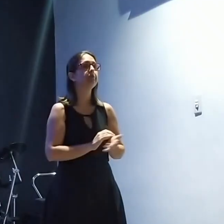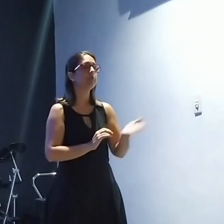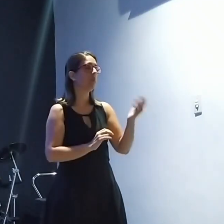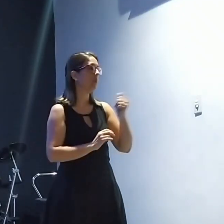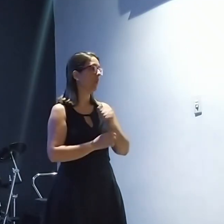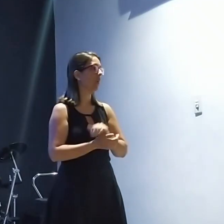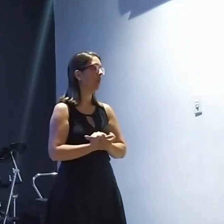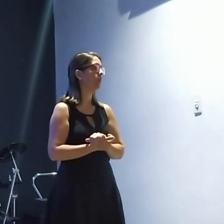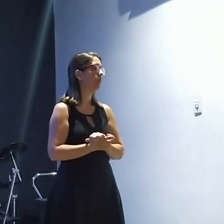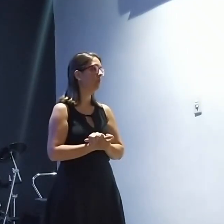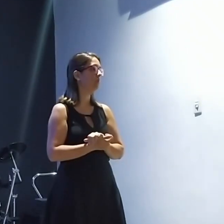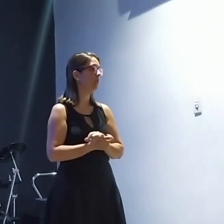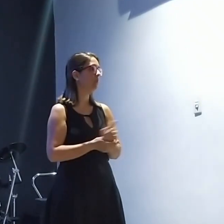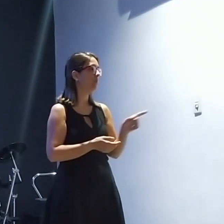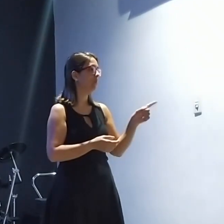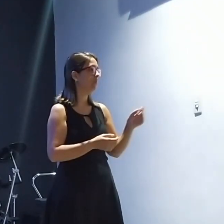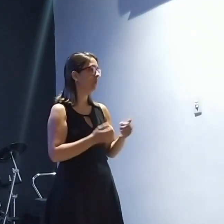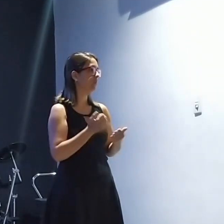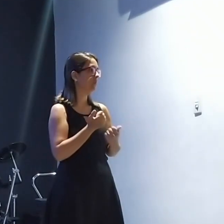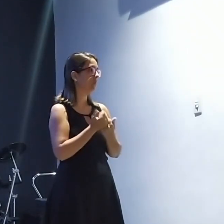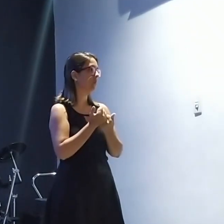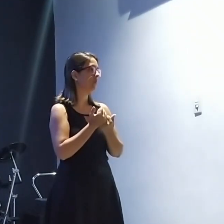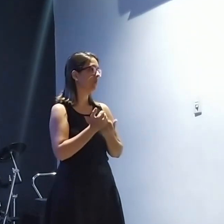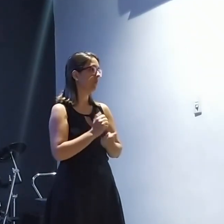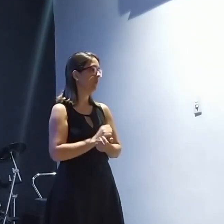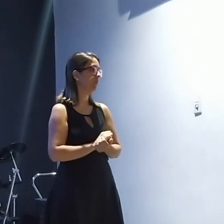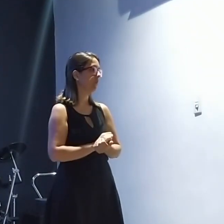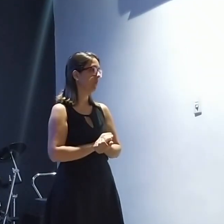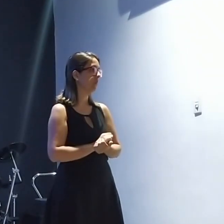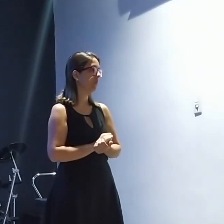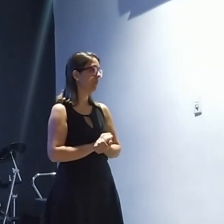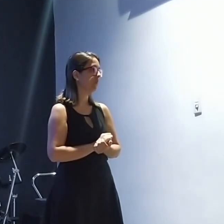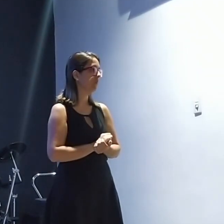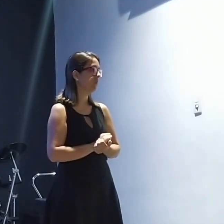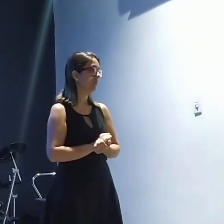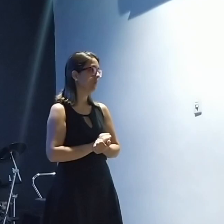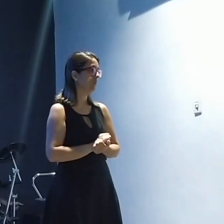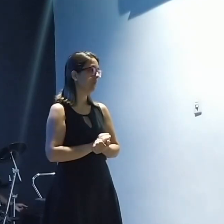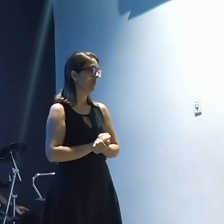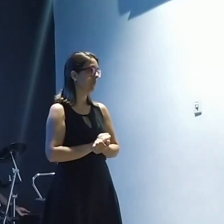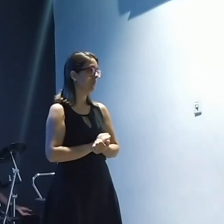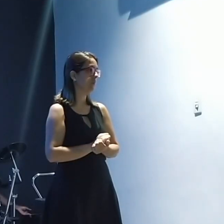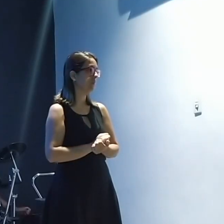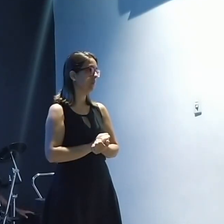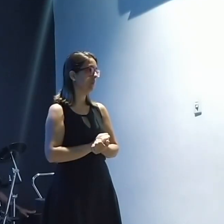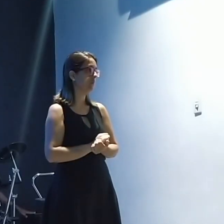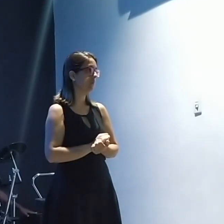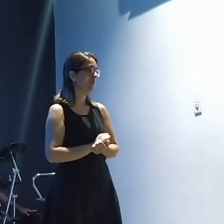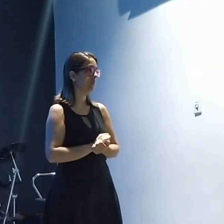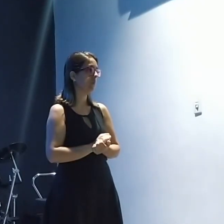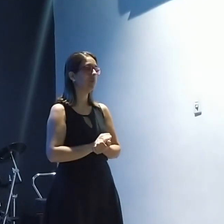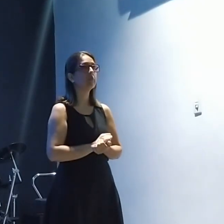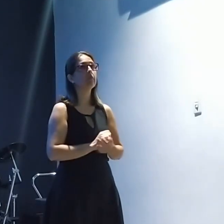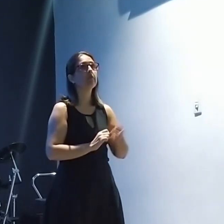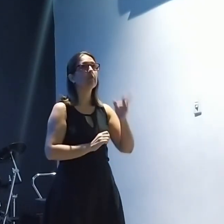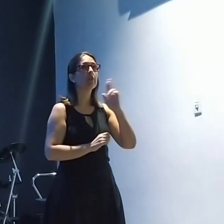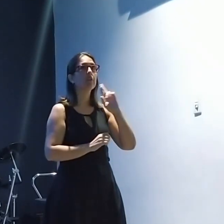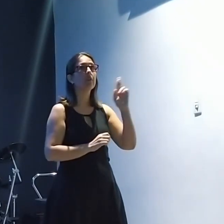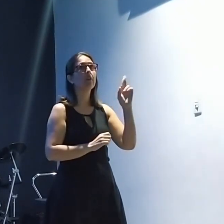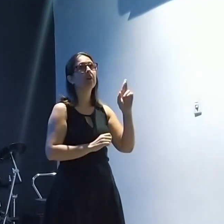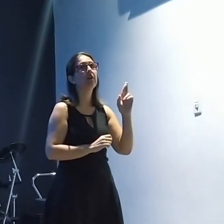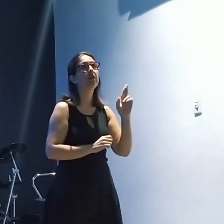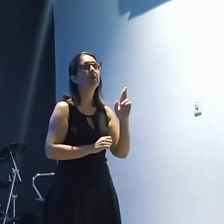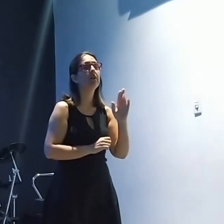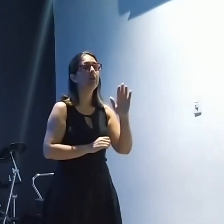comigo. Talvez você está fora dos caminhos do Senhor, e o Senhor está te chamando para voltar para o rio, porque